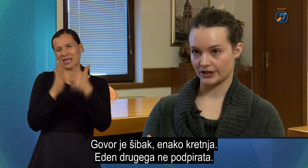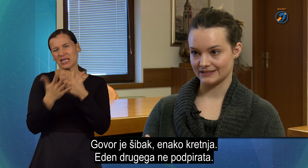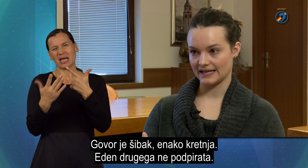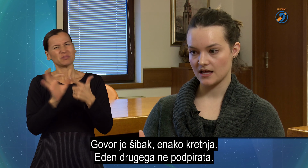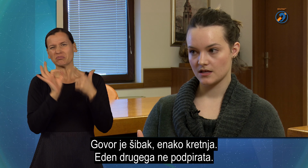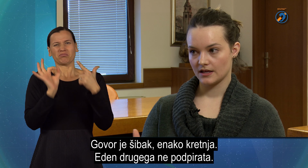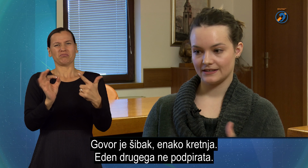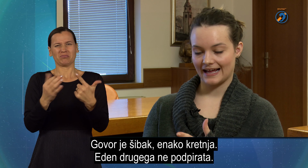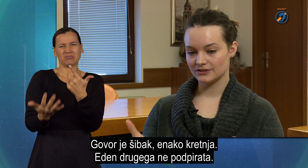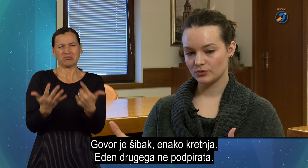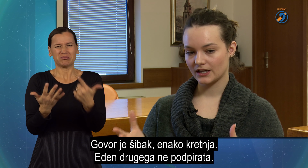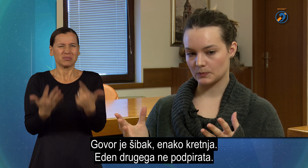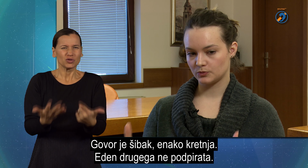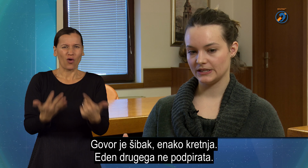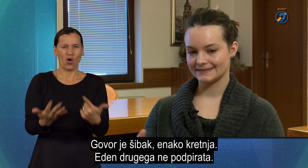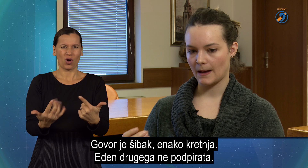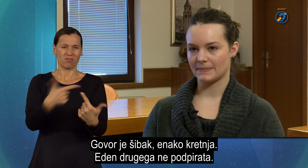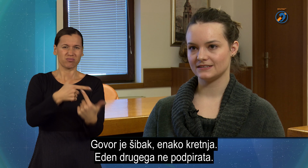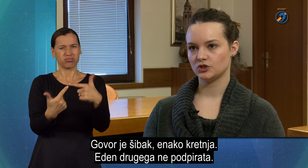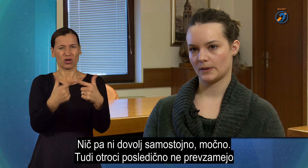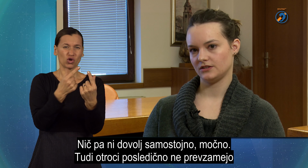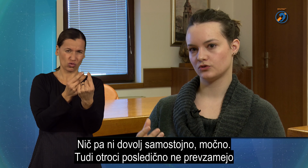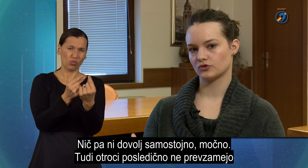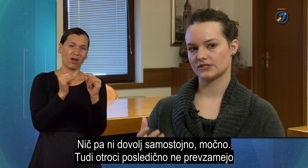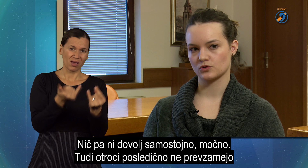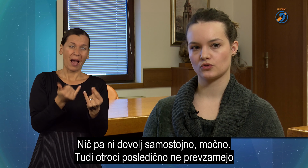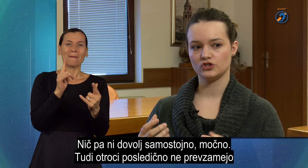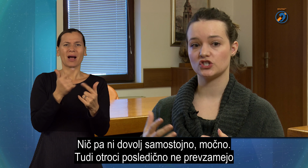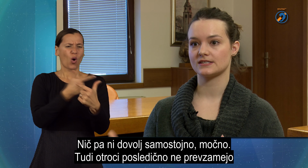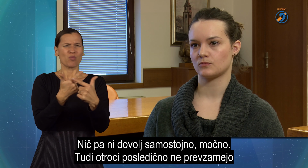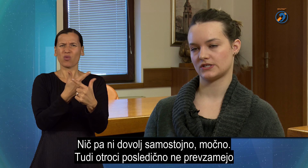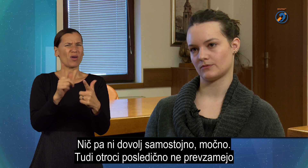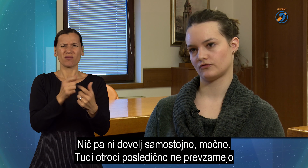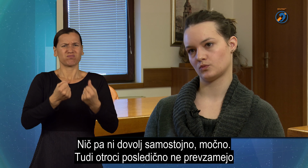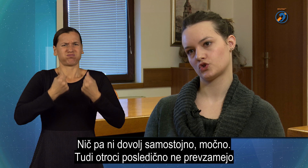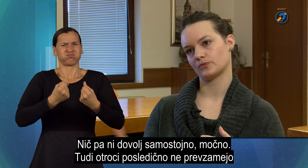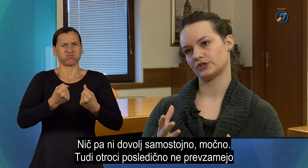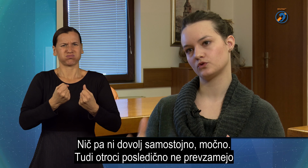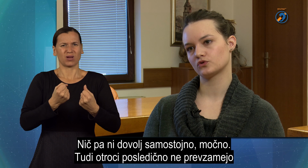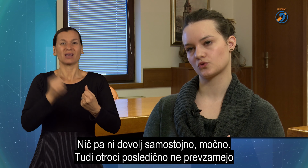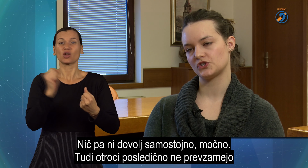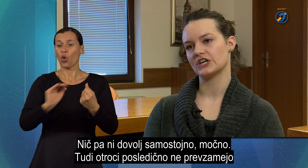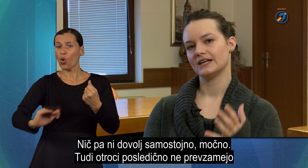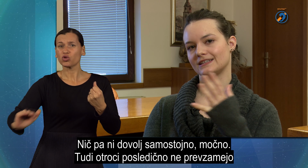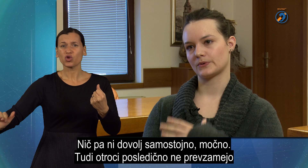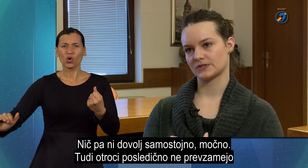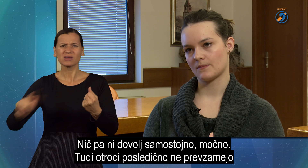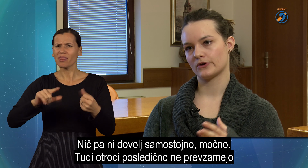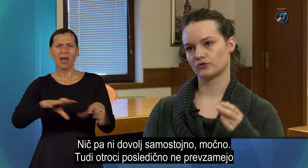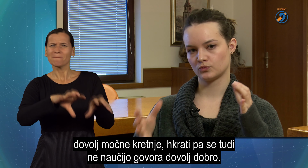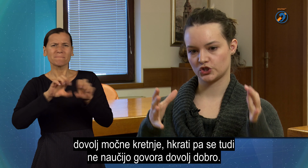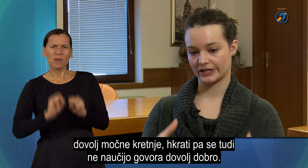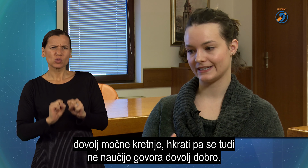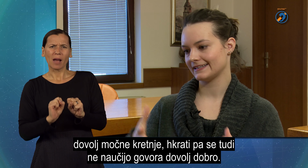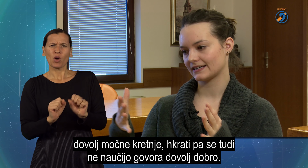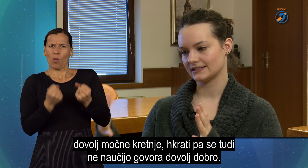enako kretnja, in en drugega podpirata, ampak nič pa ni dovolj samostojno, nič ni samo od sebe dovolj močno in potem tudi otroci ne prevzamejo